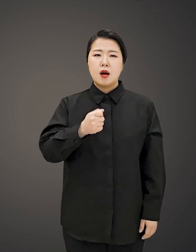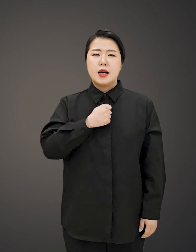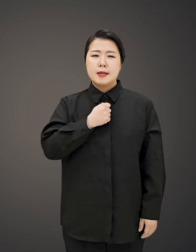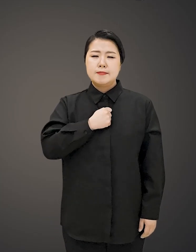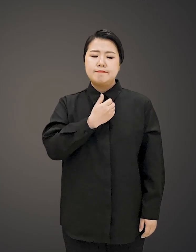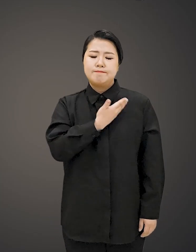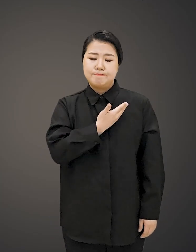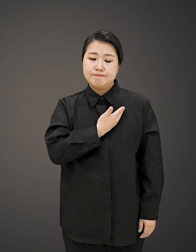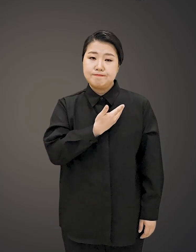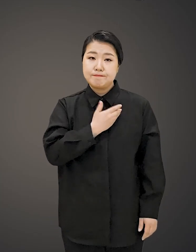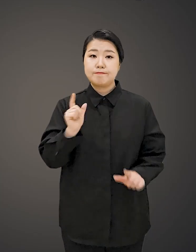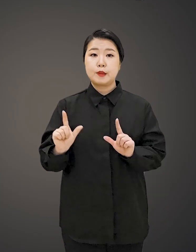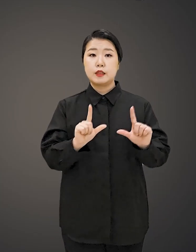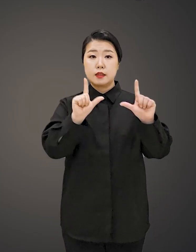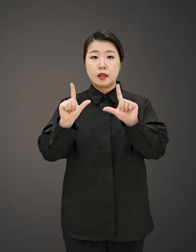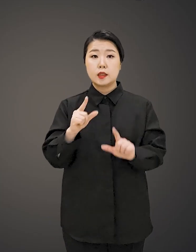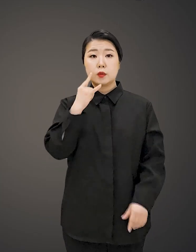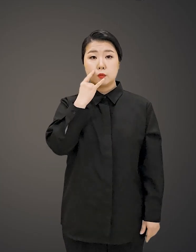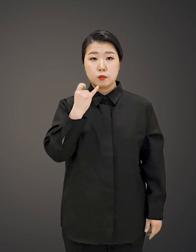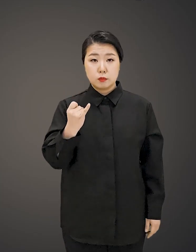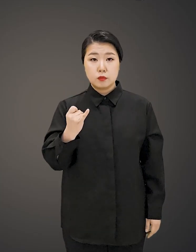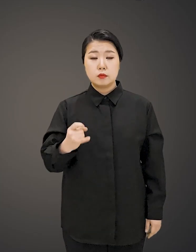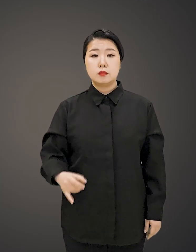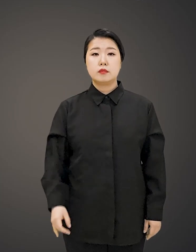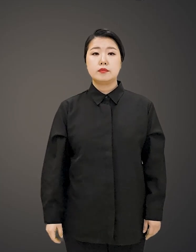답답하게 자기 자리를 지키던 엄마가